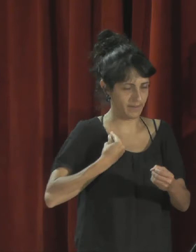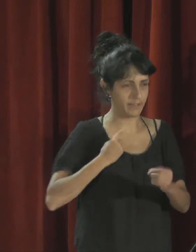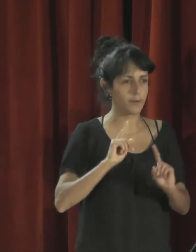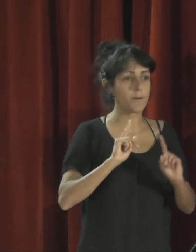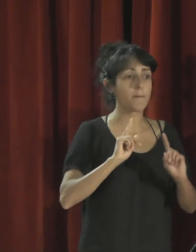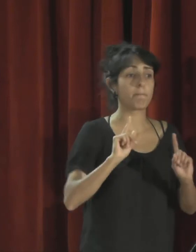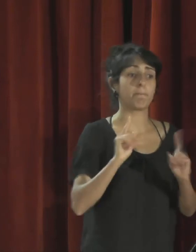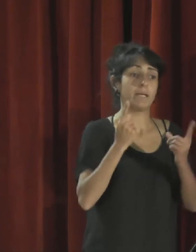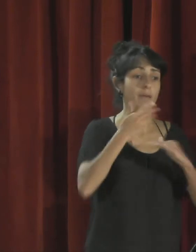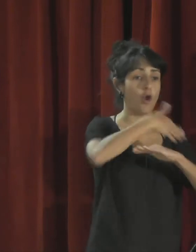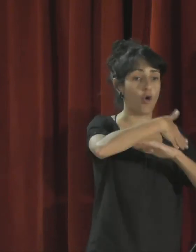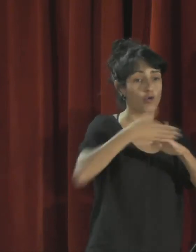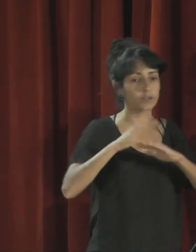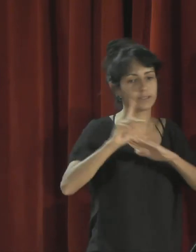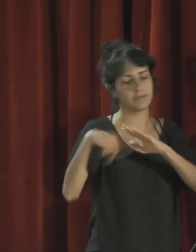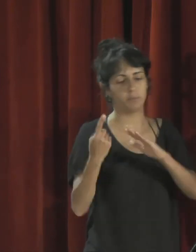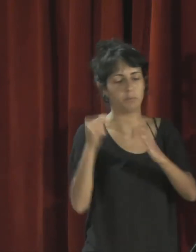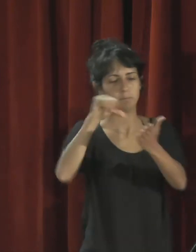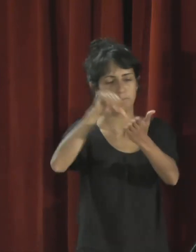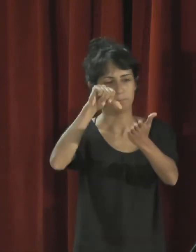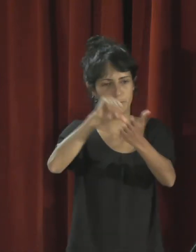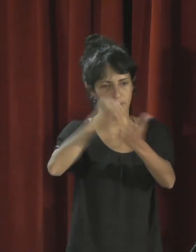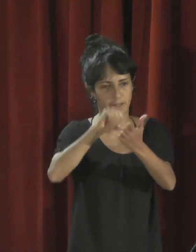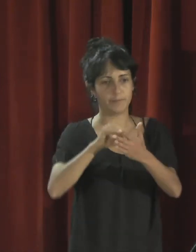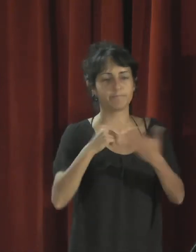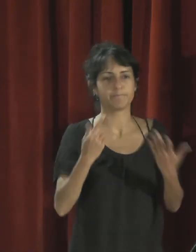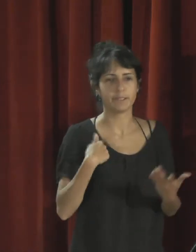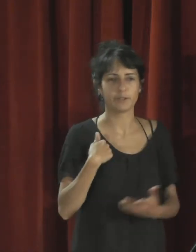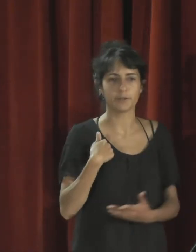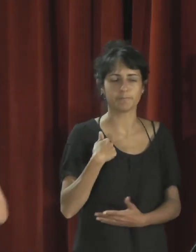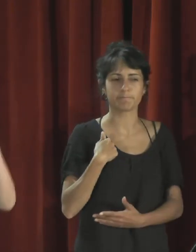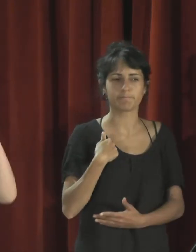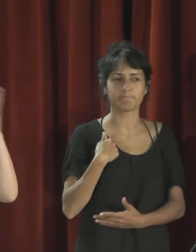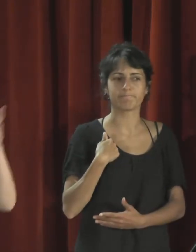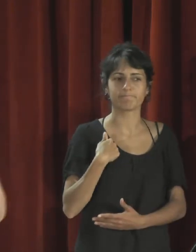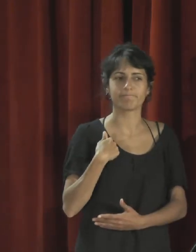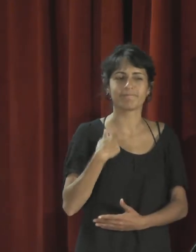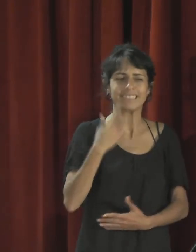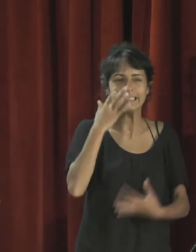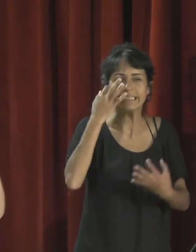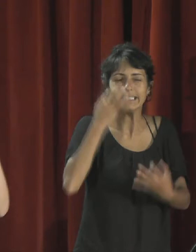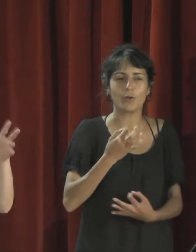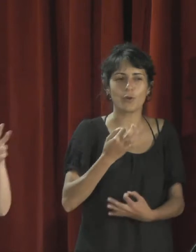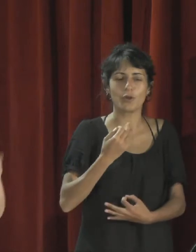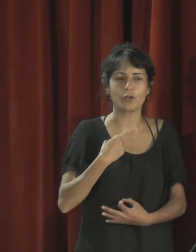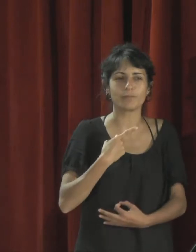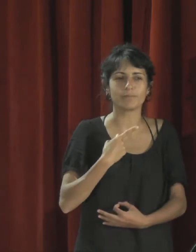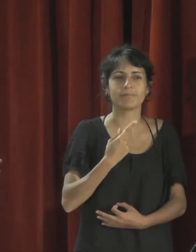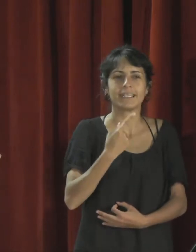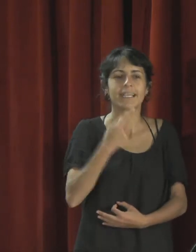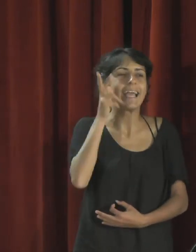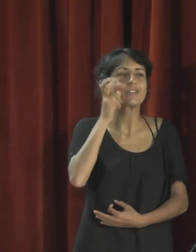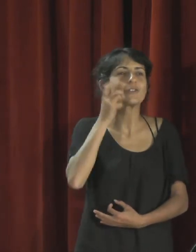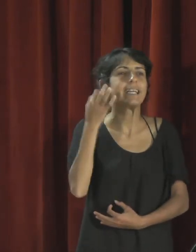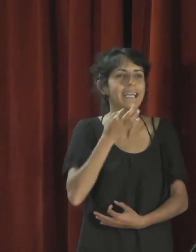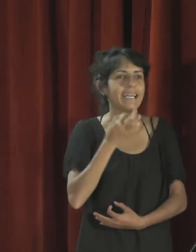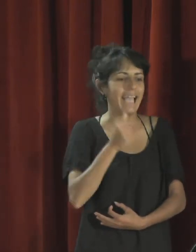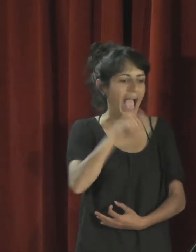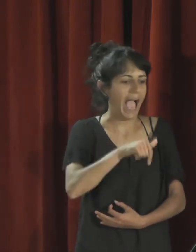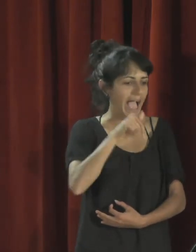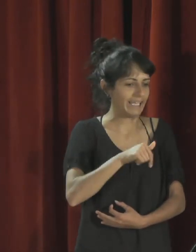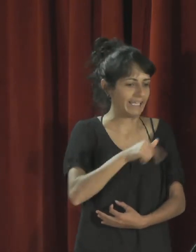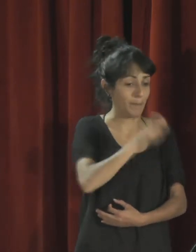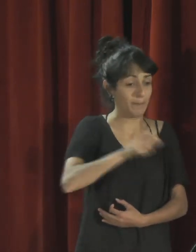e agora na cidade. E constatei algo que sempre escoitara, que os lucenses e as lucenses somos unha raza